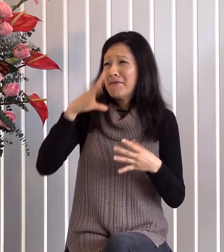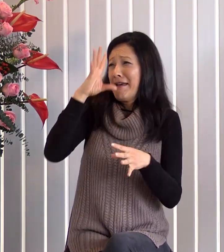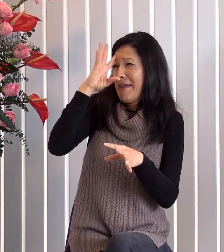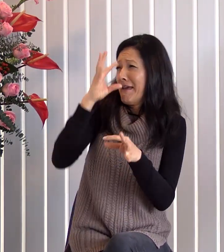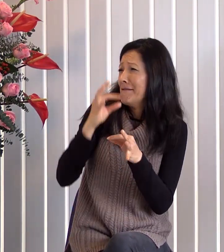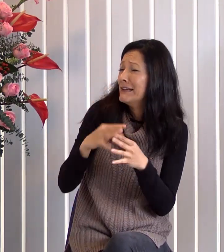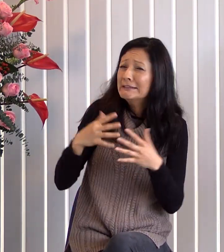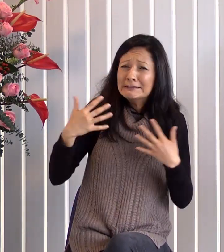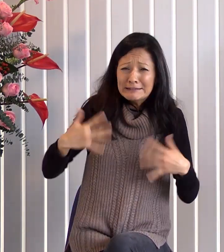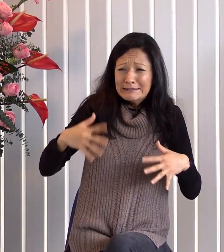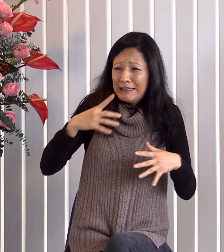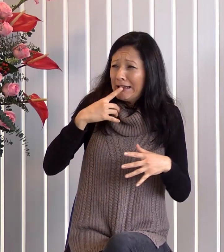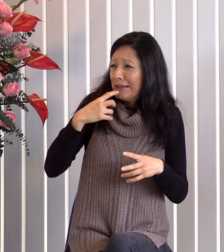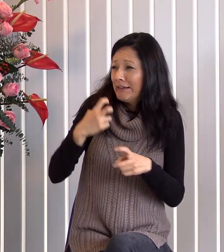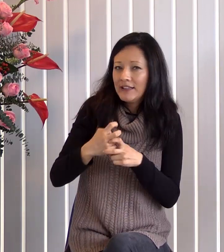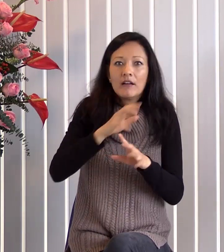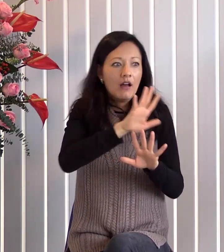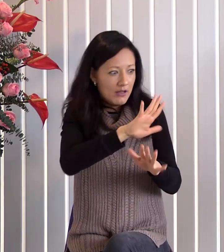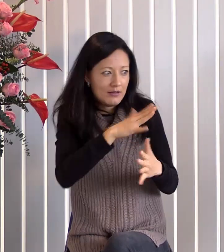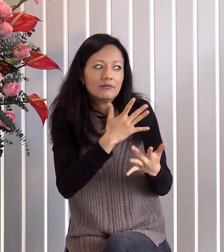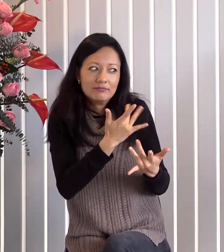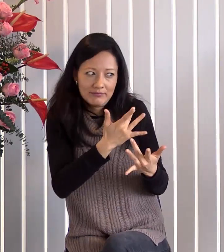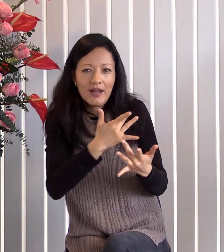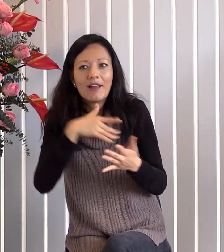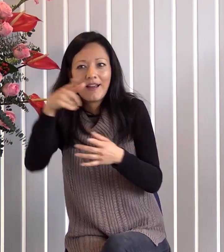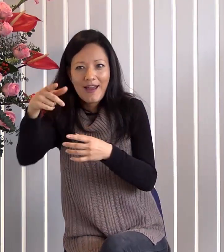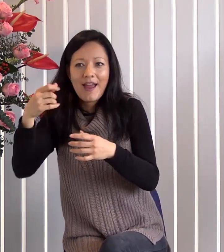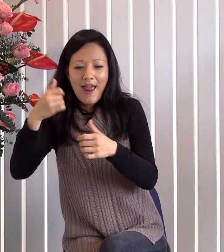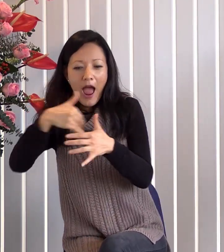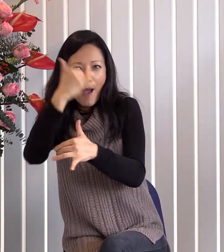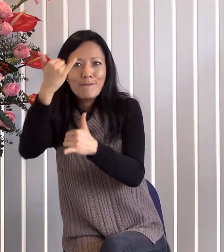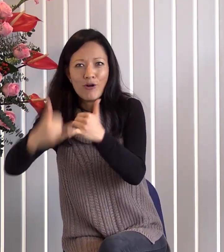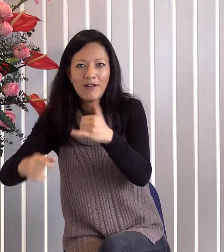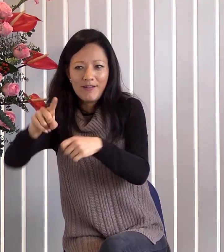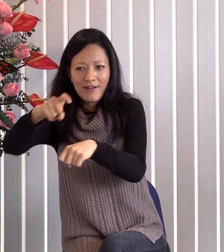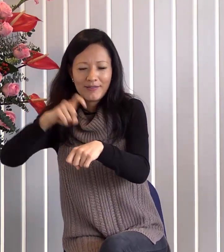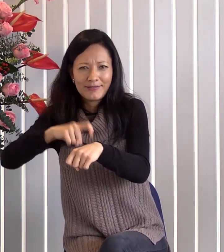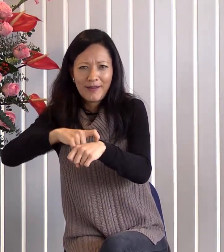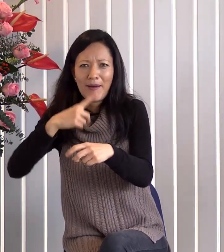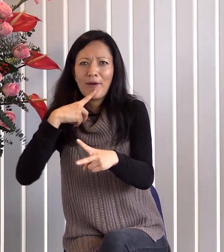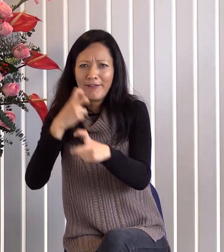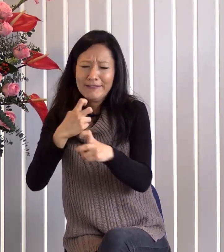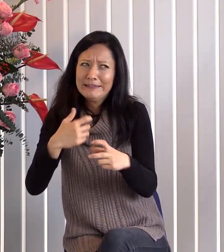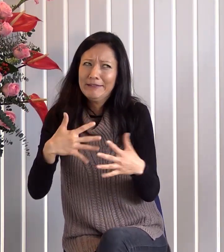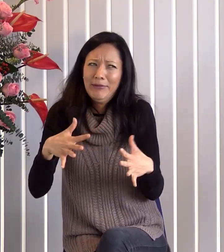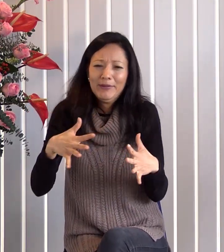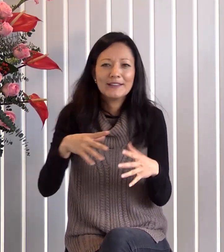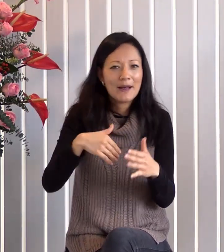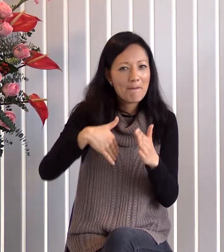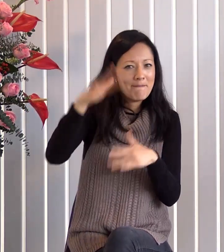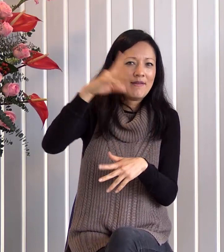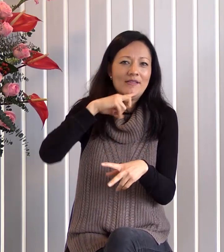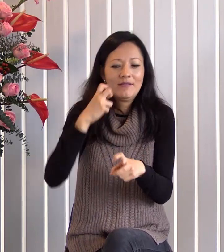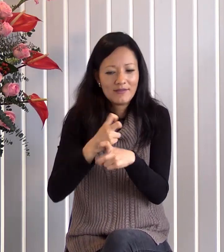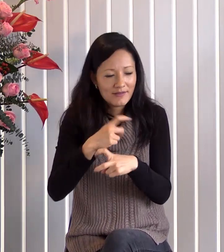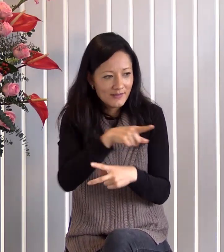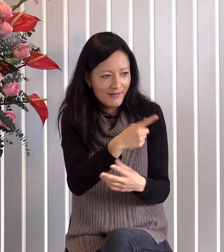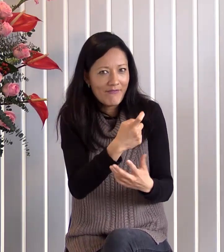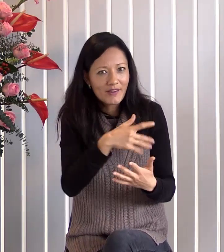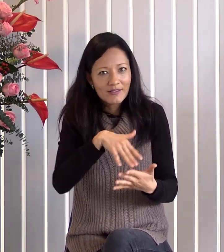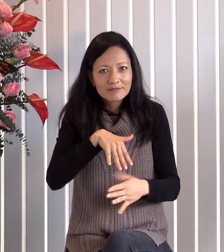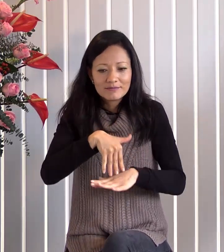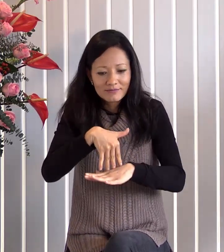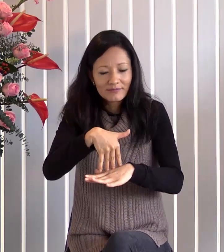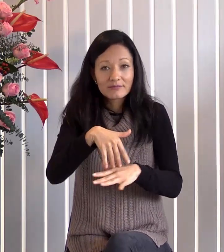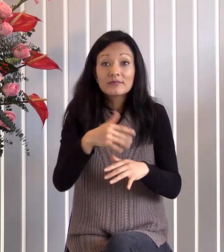es de dura? Viejo, espere la gran tribulación. No va a resistir, viejo, no va a resistir. Si usted no